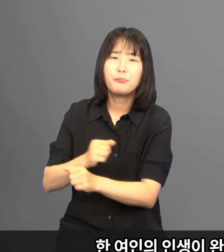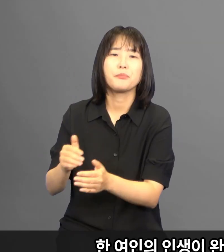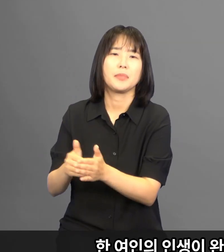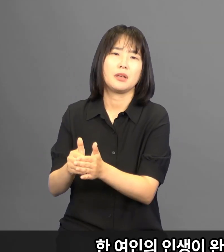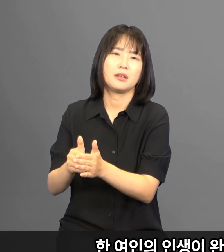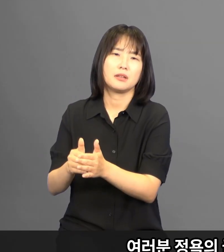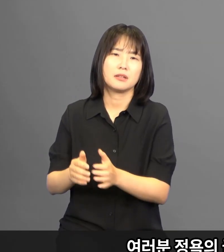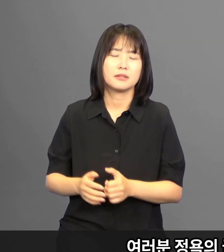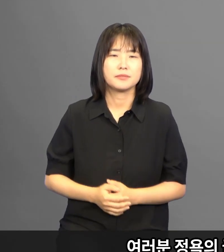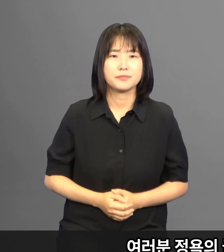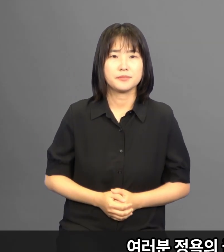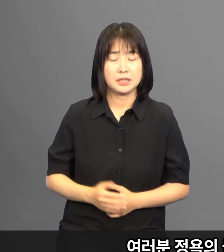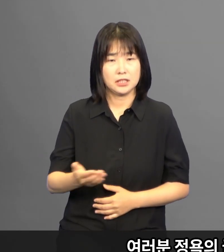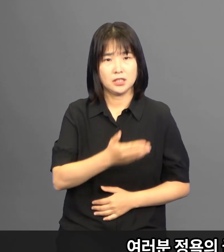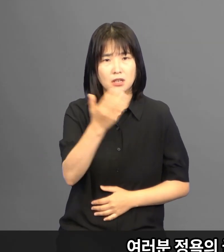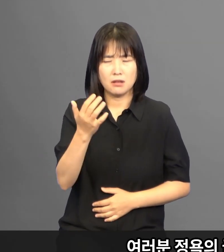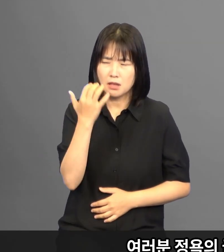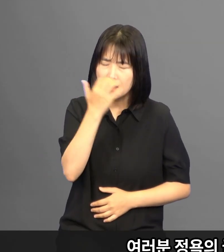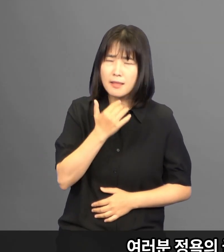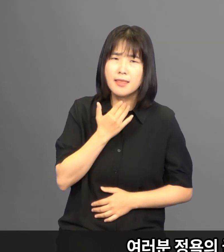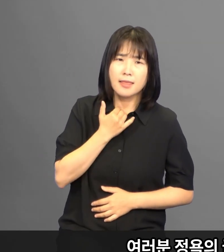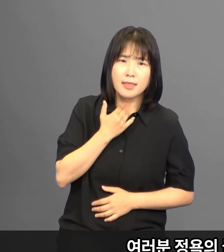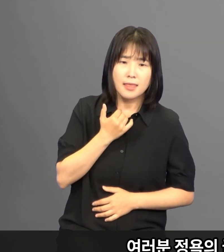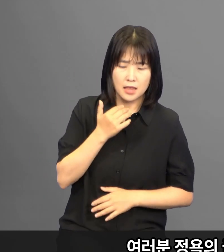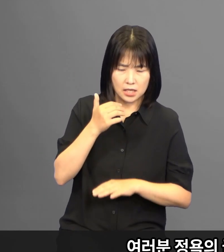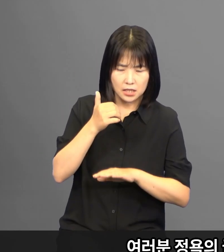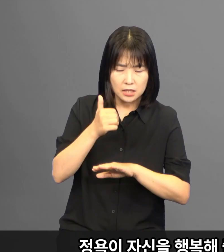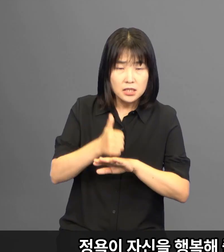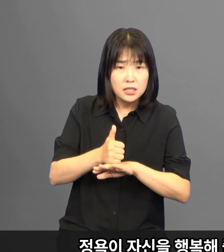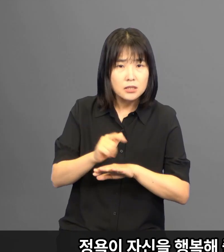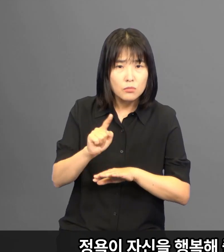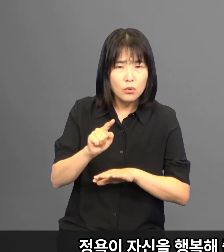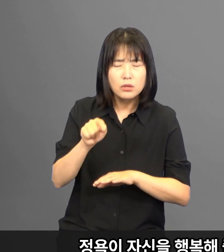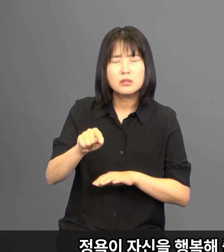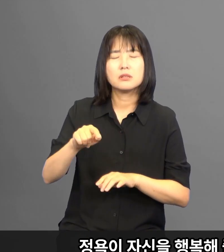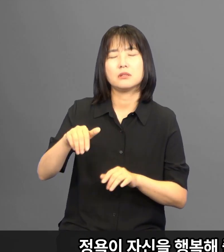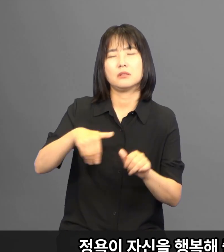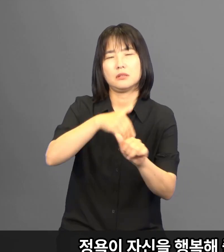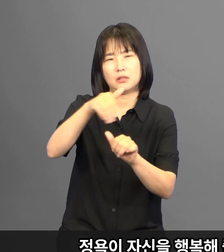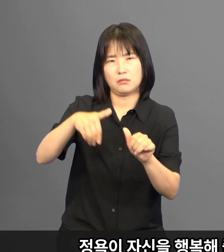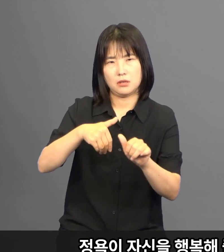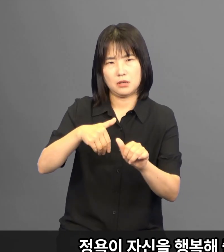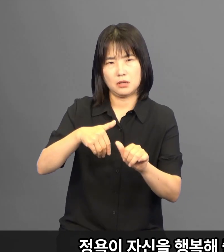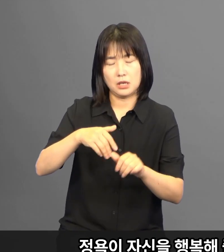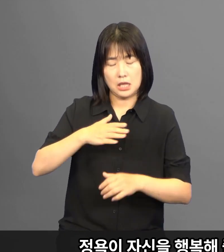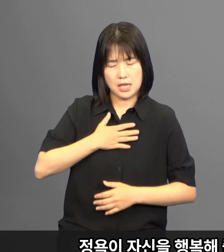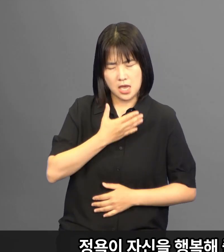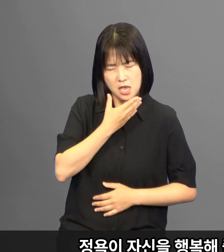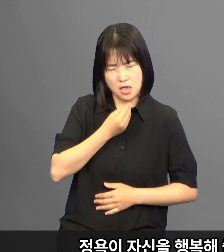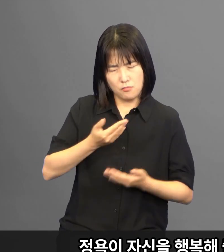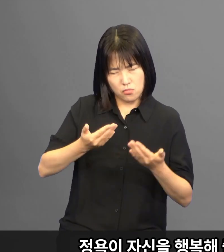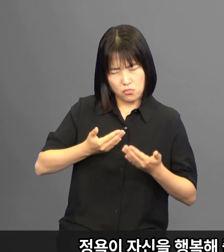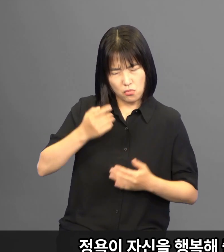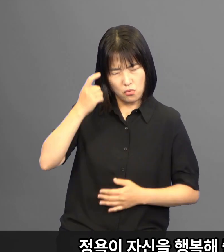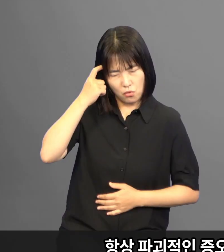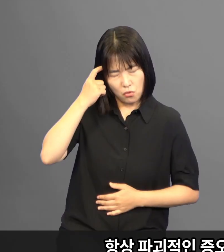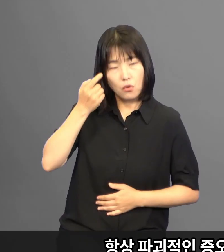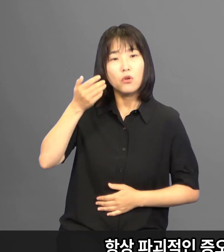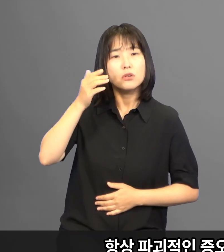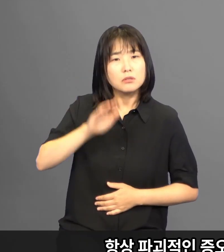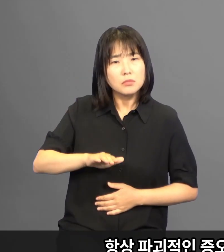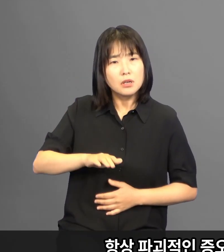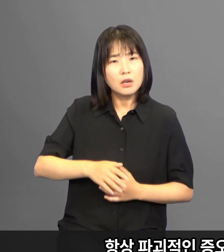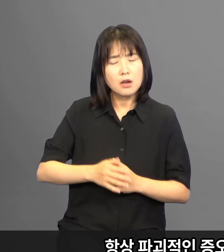것입니다. 여러분, 정욕의 끝이 바로 이런 겁니다. 정욕이 자신을 행복해 줄 수 있을까라고 생각하지만